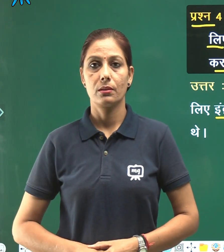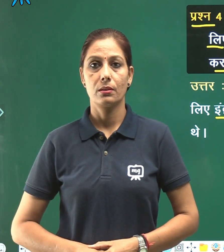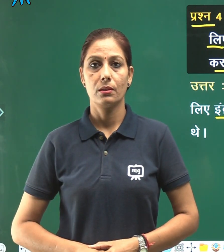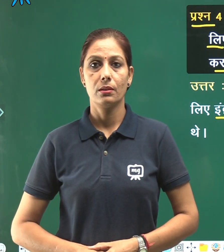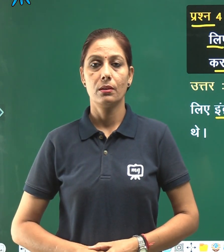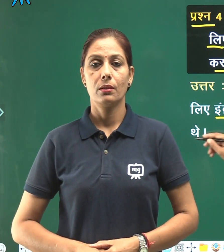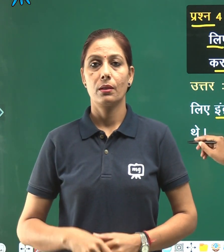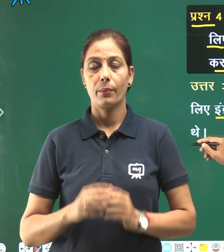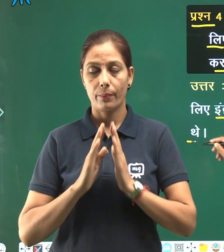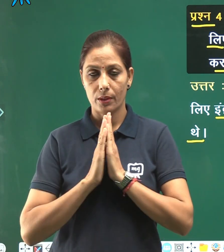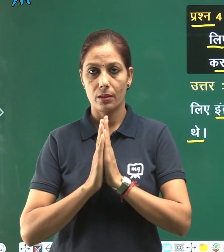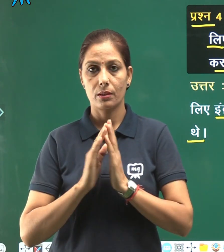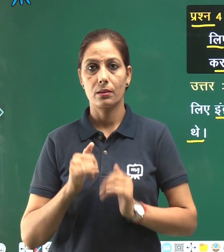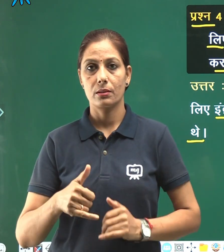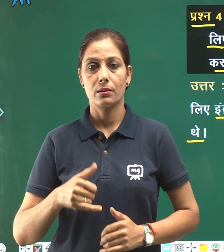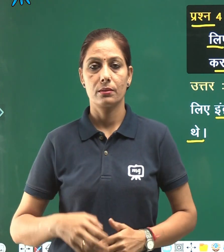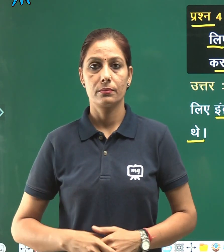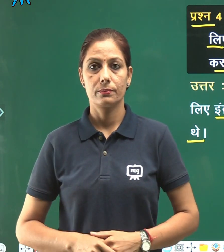प्रार्थना करते थे।